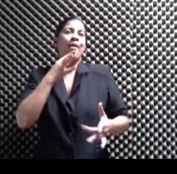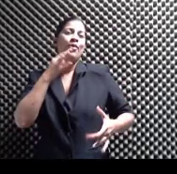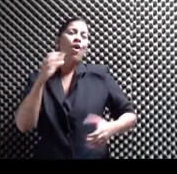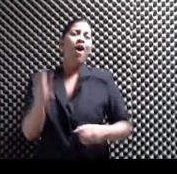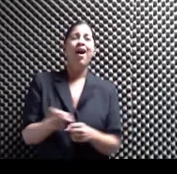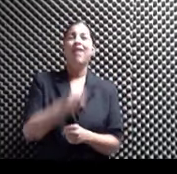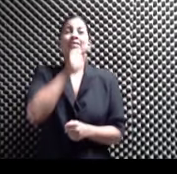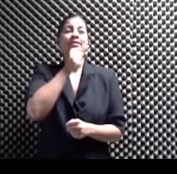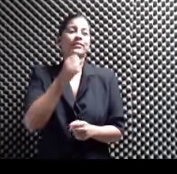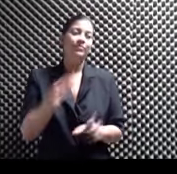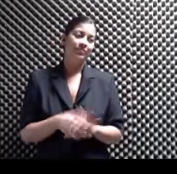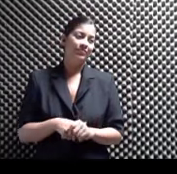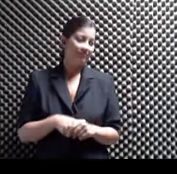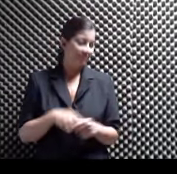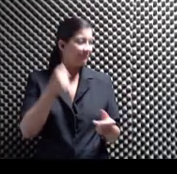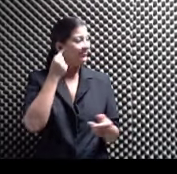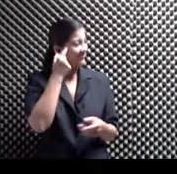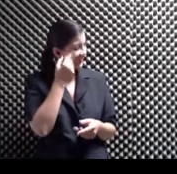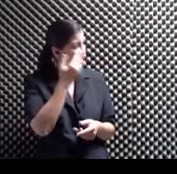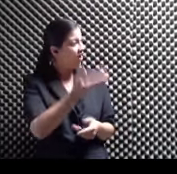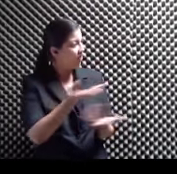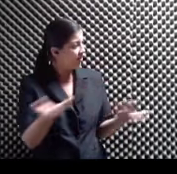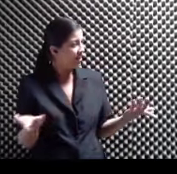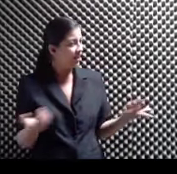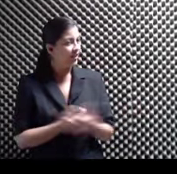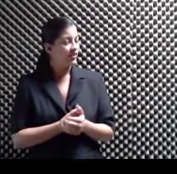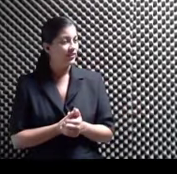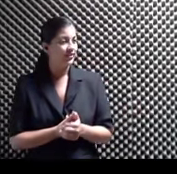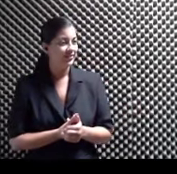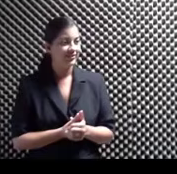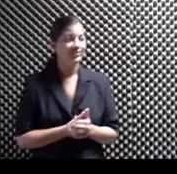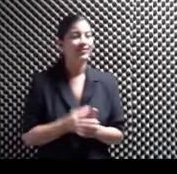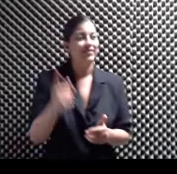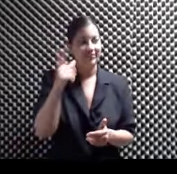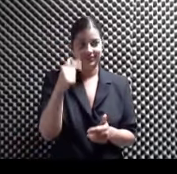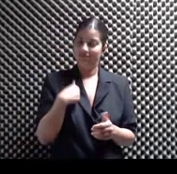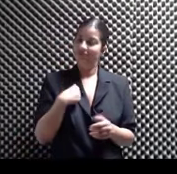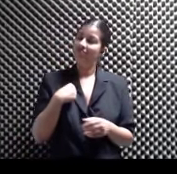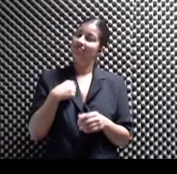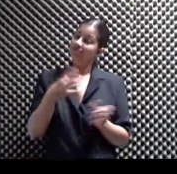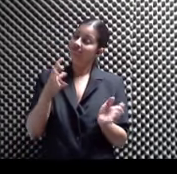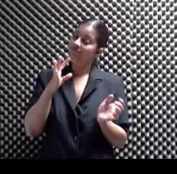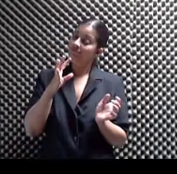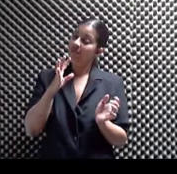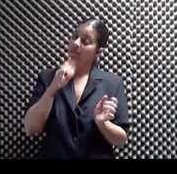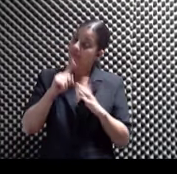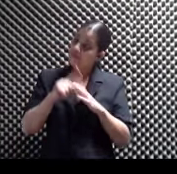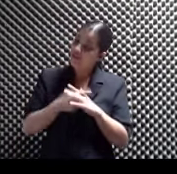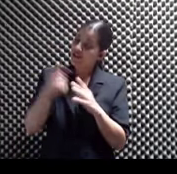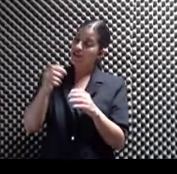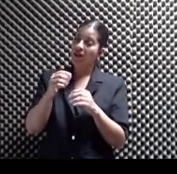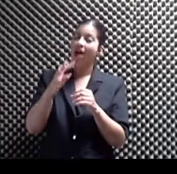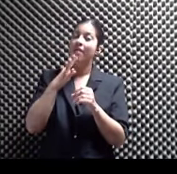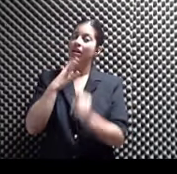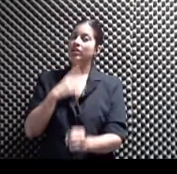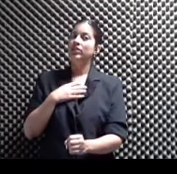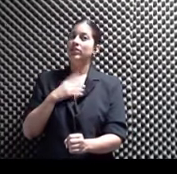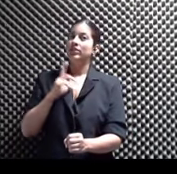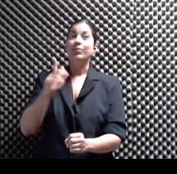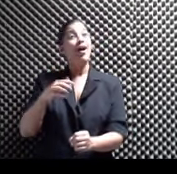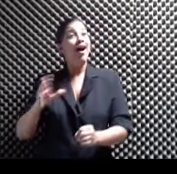que me entrega. Cuando tú haces la seña que baja el micrófono y Lola empieza acá y sigue subiendo. Bueno, es bueno decir